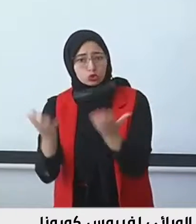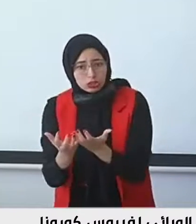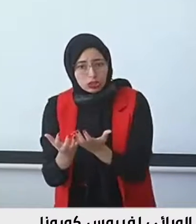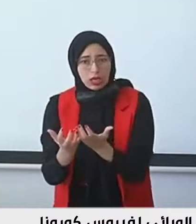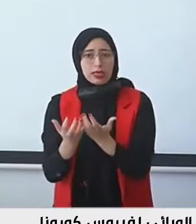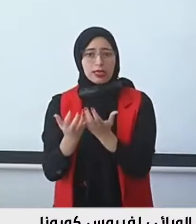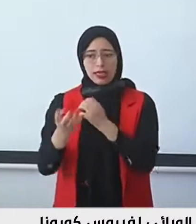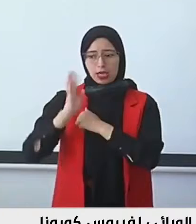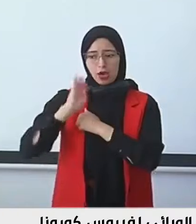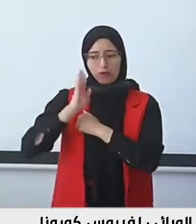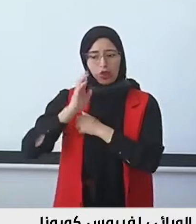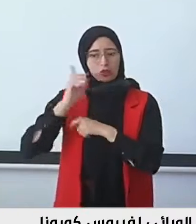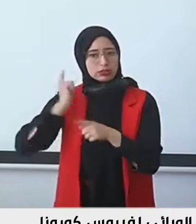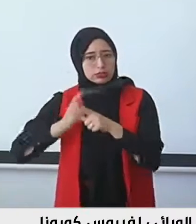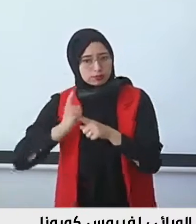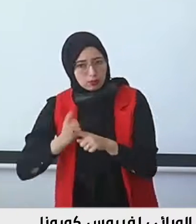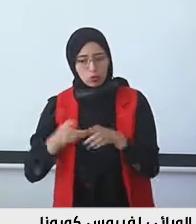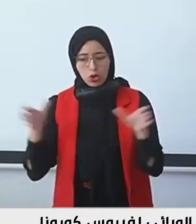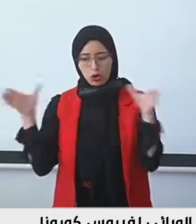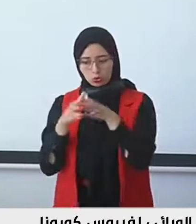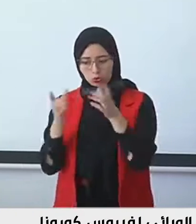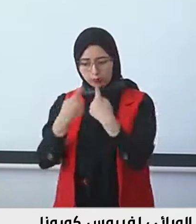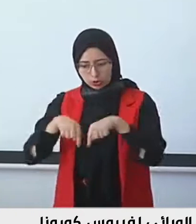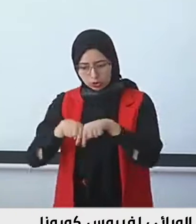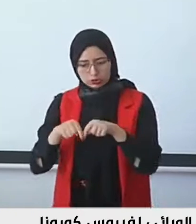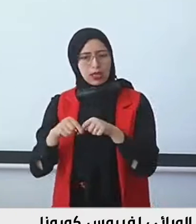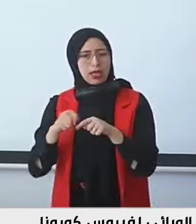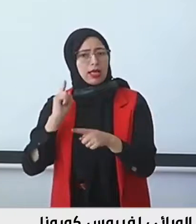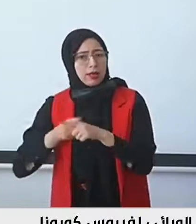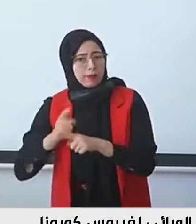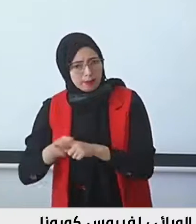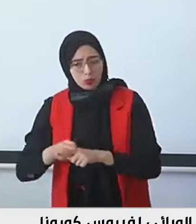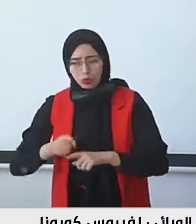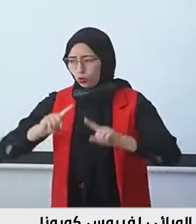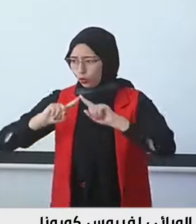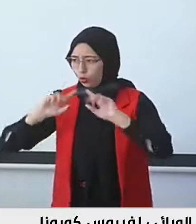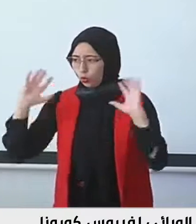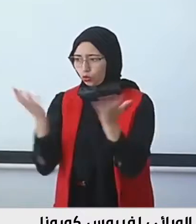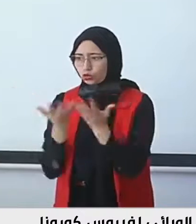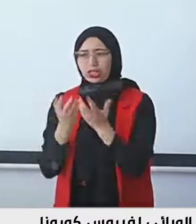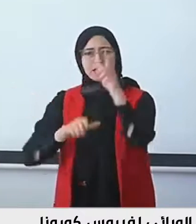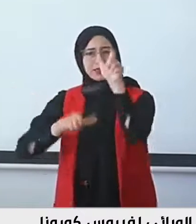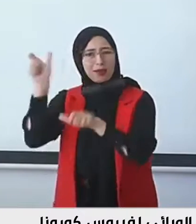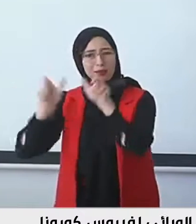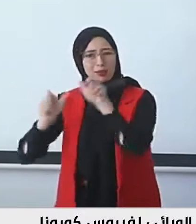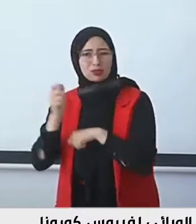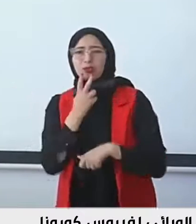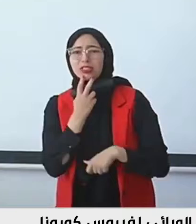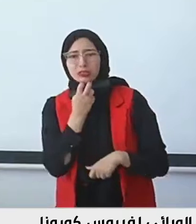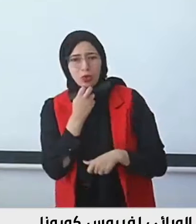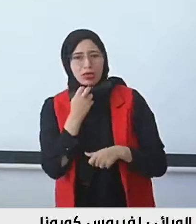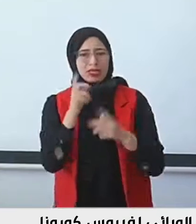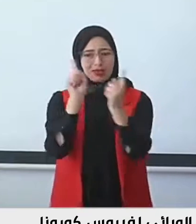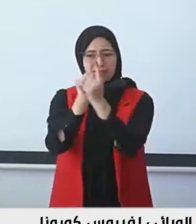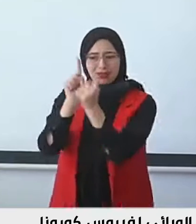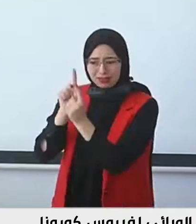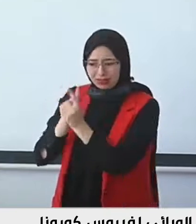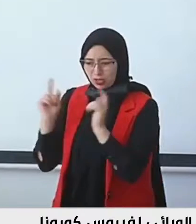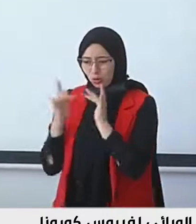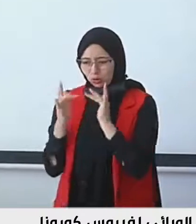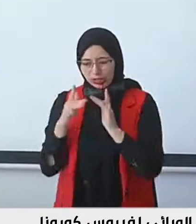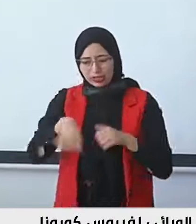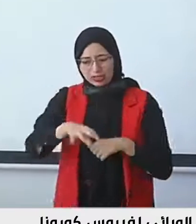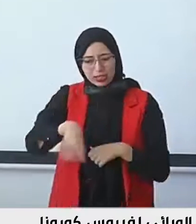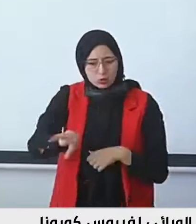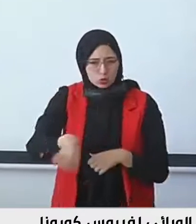منع التظاهرات، منع التجمعات، تقليص من اختلاط بين المواطنين متى بصفة لصيقة